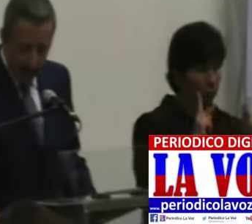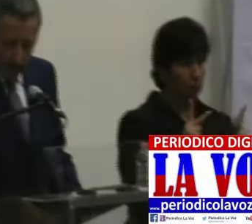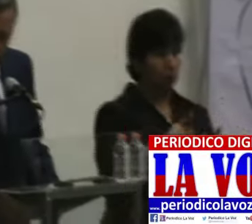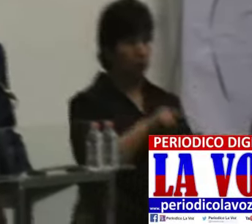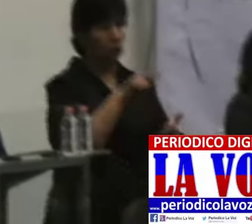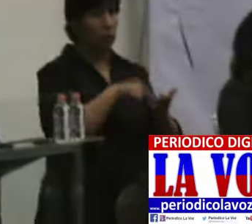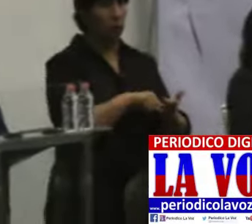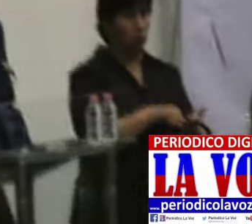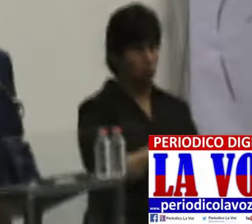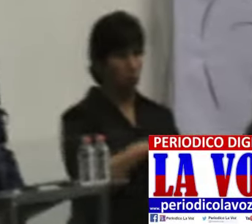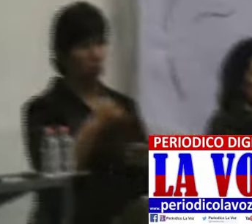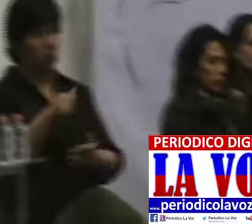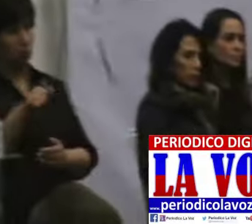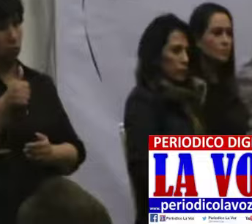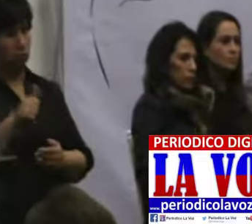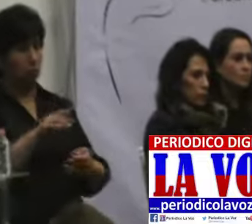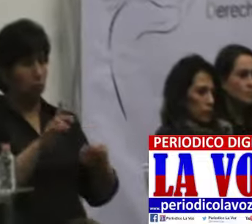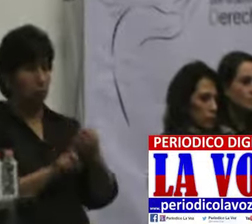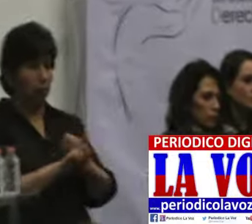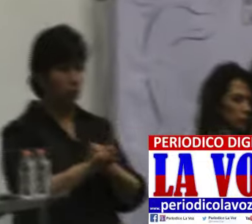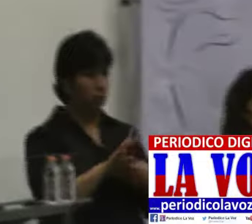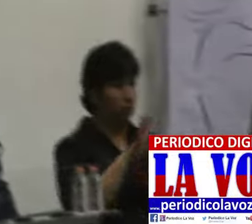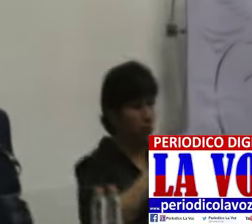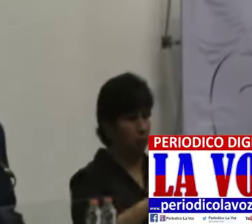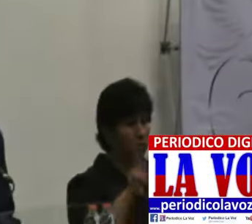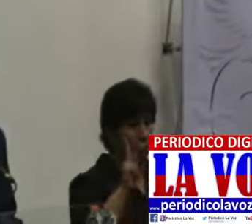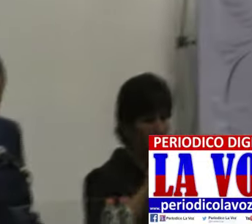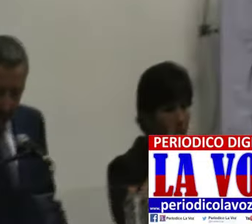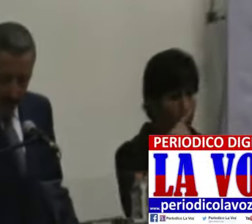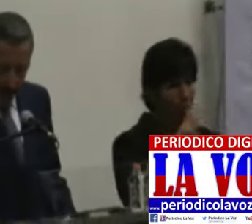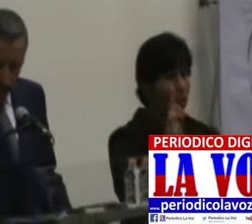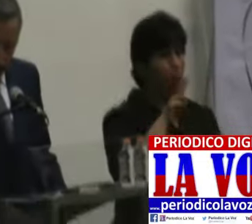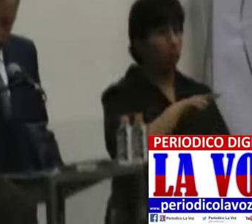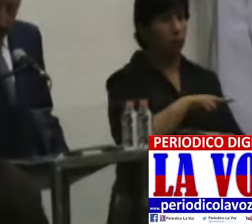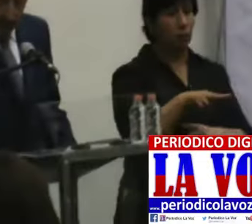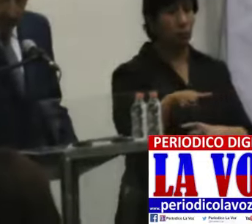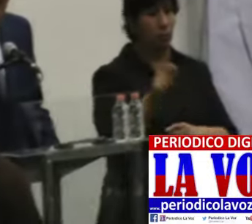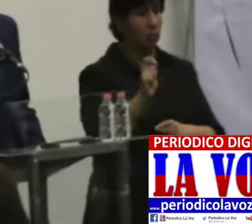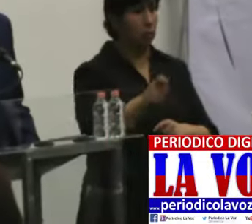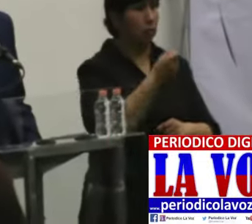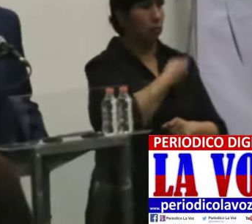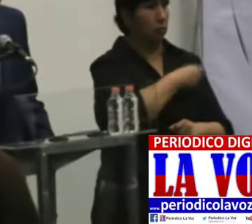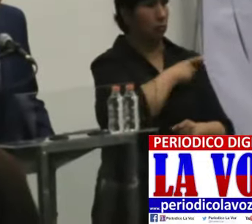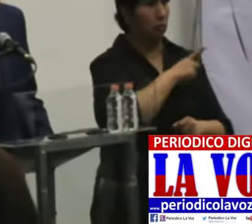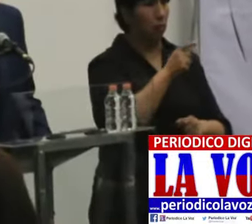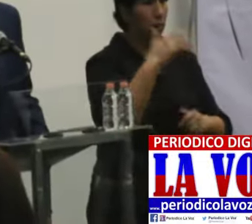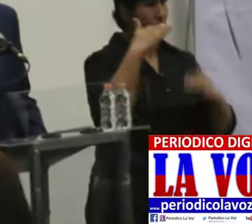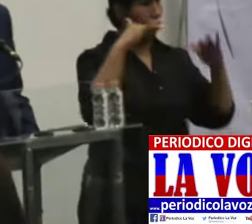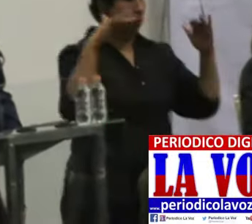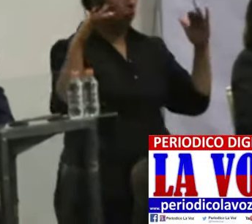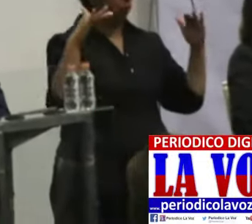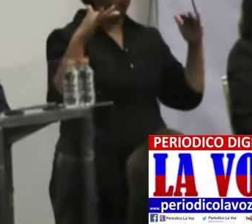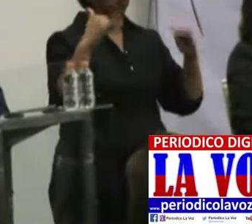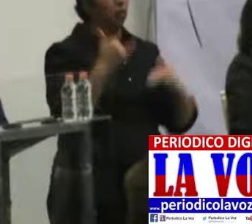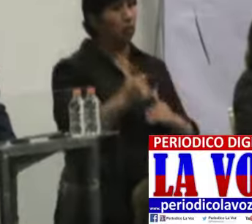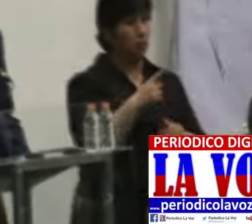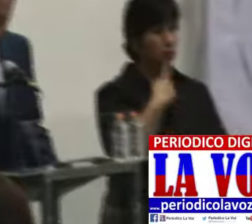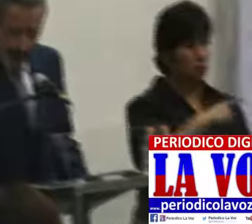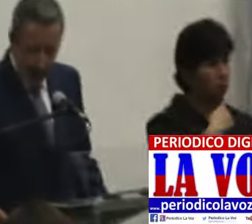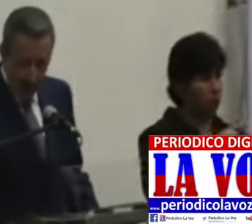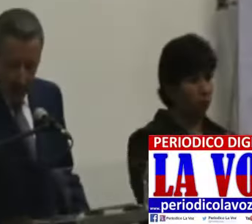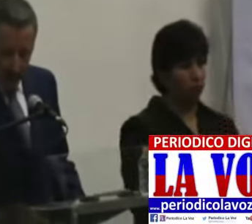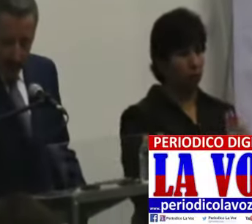en sitio y 11 procesos de visita de supervisión para verificar la situación de salud de adultos mayores respecto de